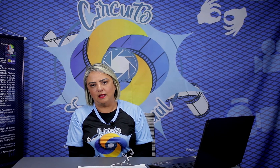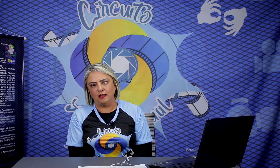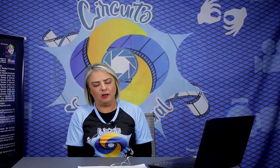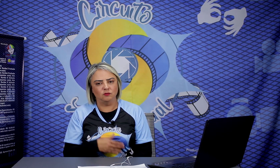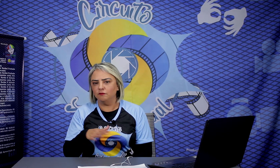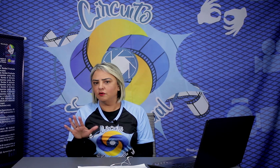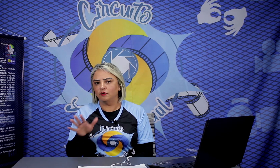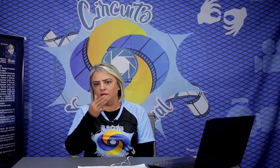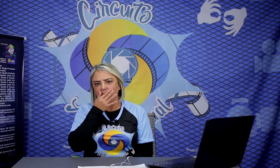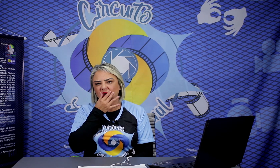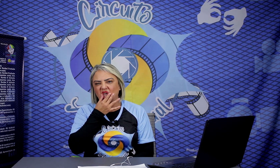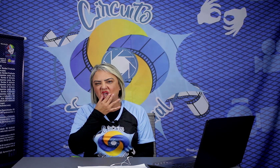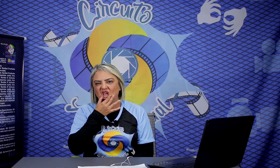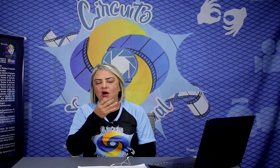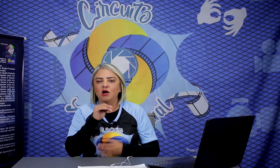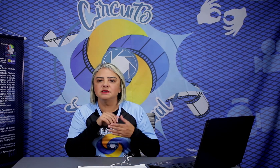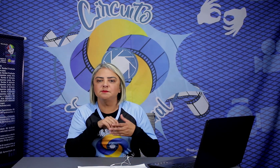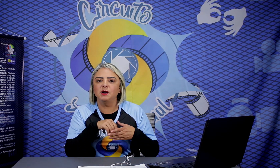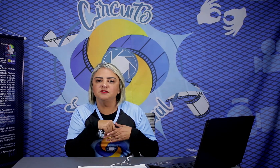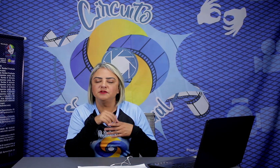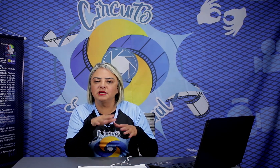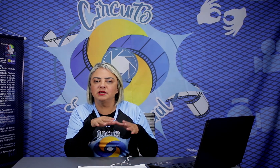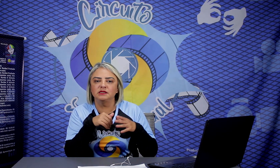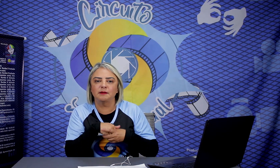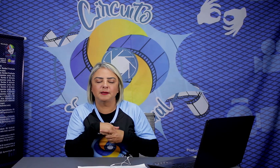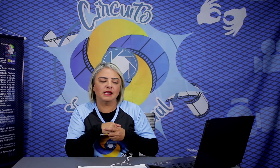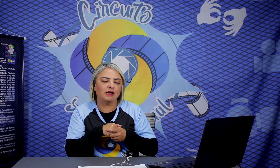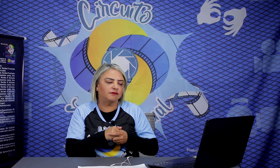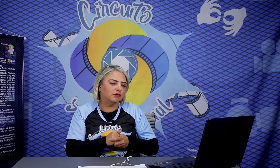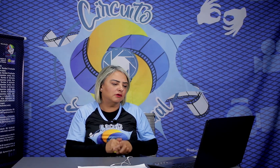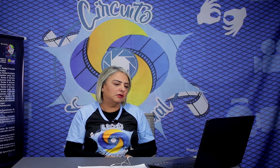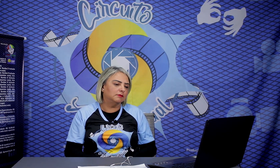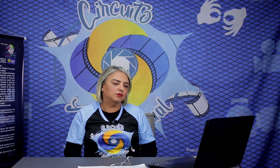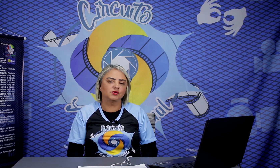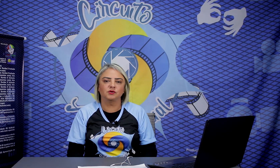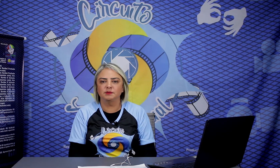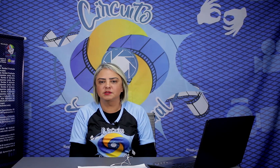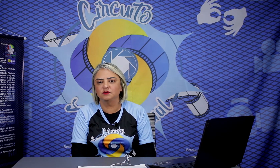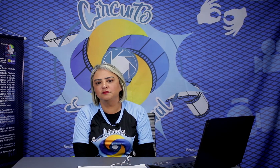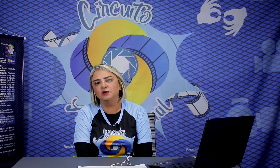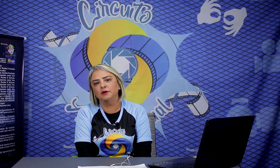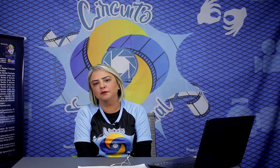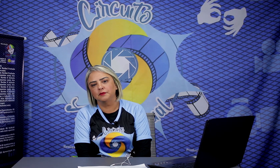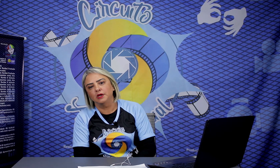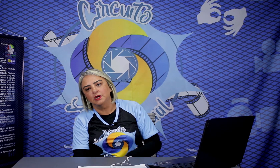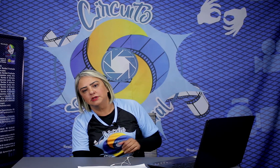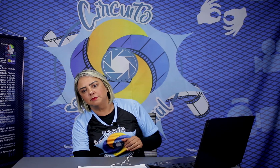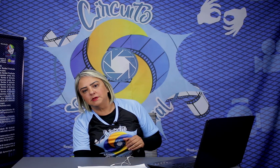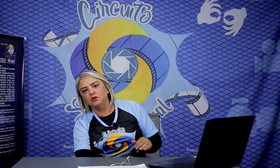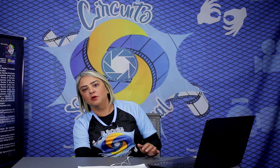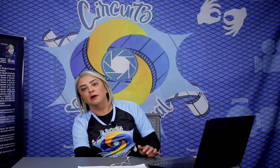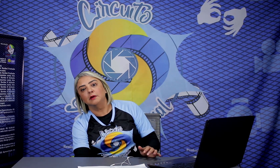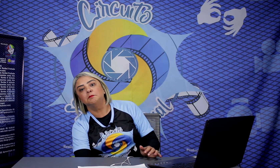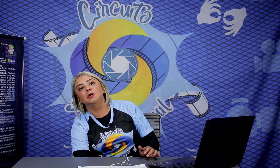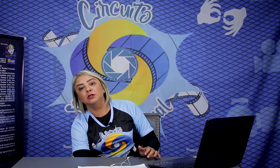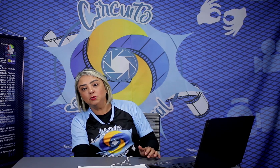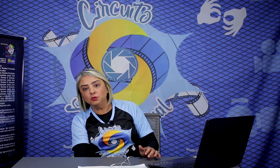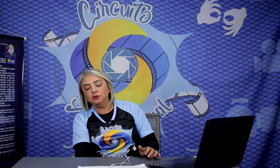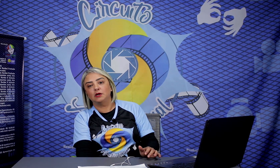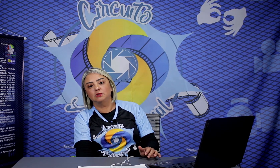Eu não vou. Ó, você pode vir aqui interpretar? Fala, olha, meu sonho, mas eu não vou não. Já pensou? Porque tudo que acontece